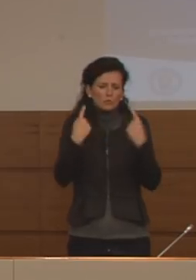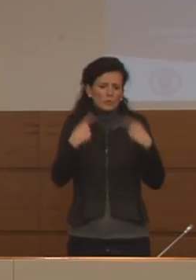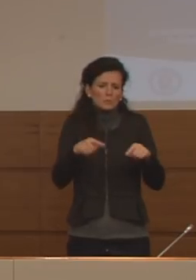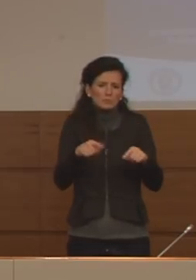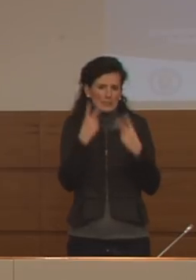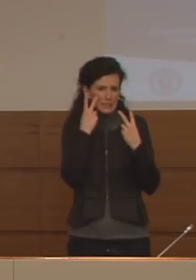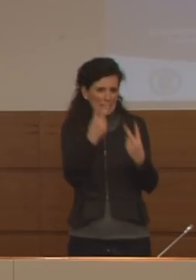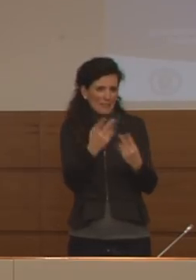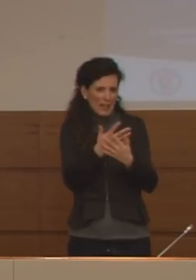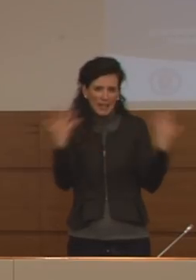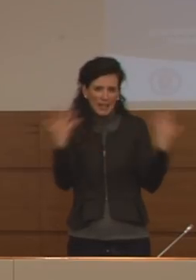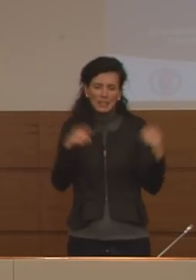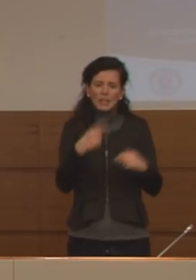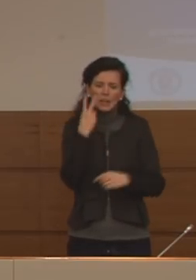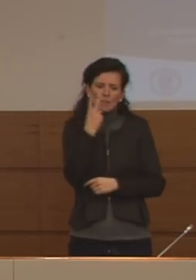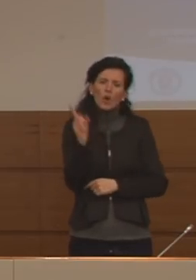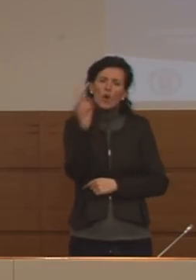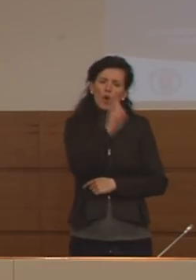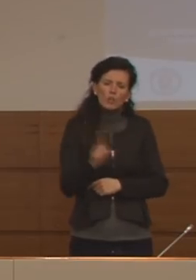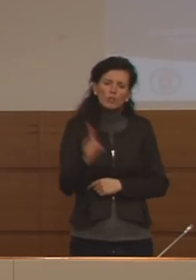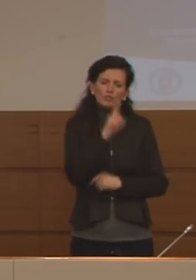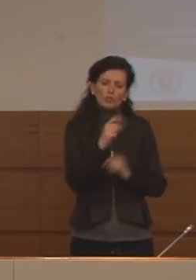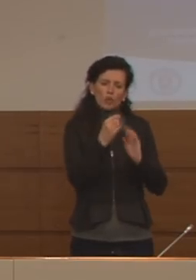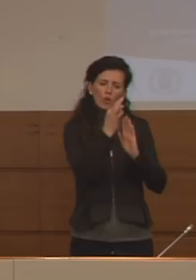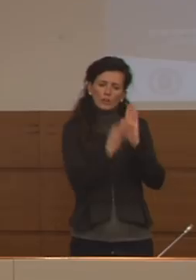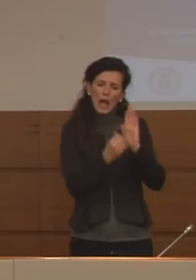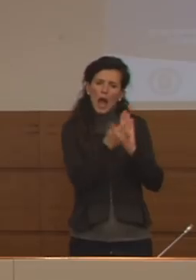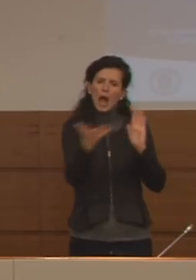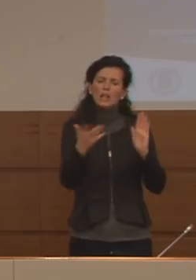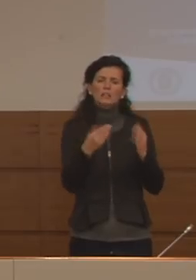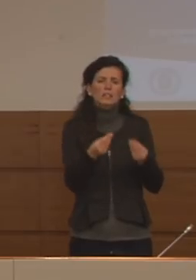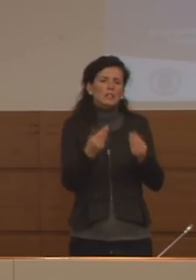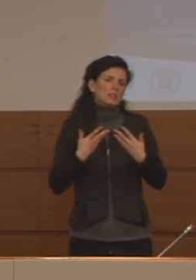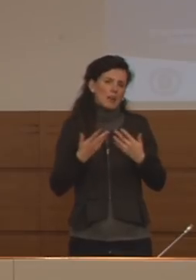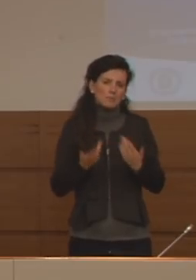sui dati che giorno per giorno mi vengono dati